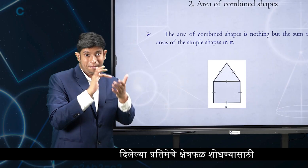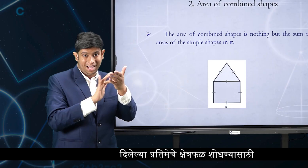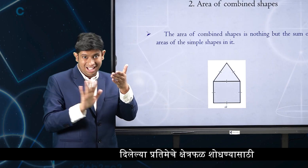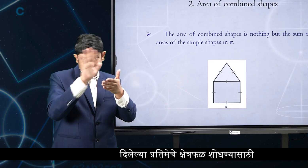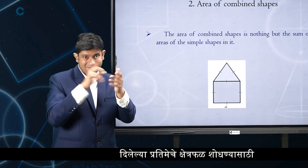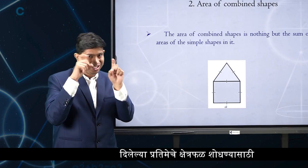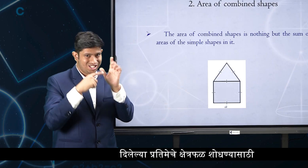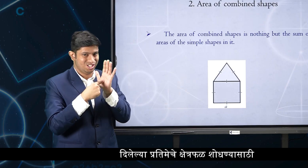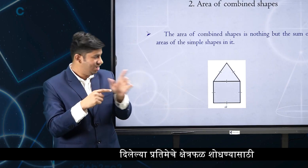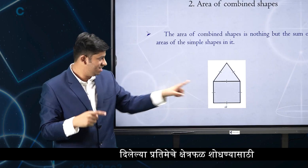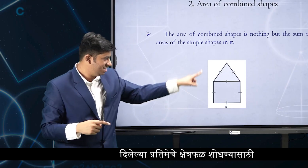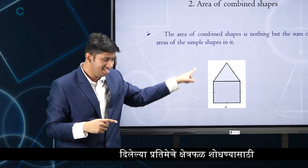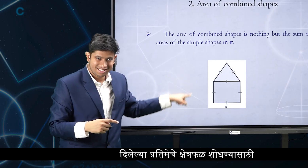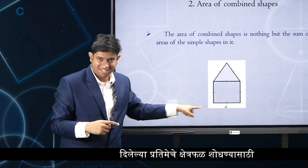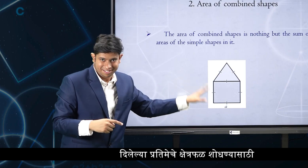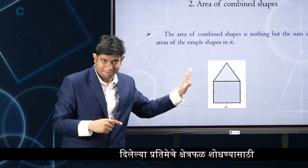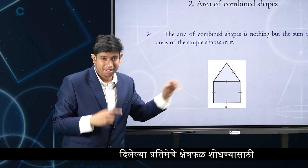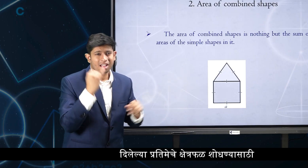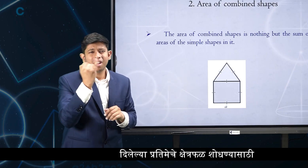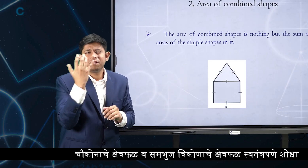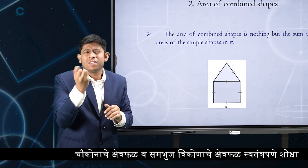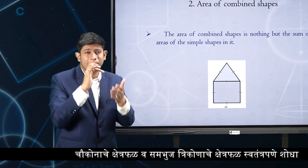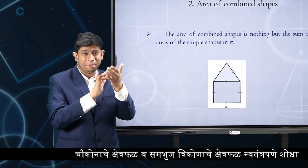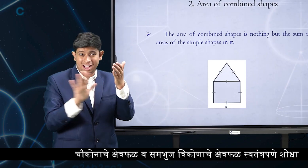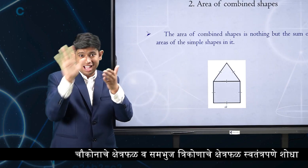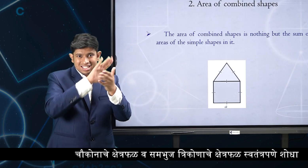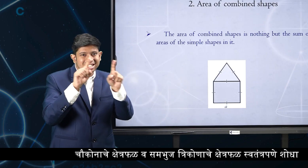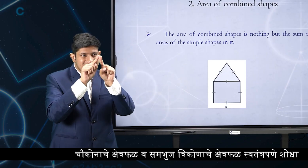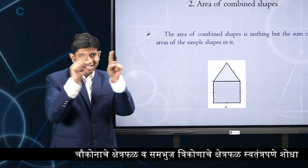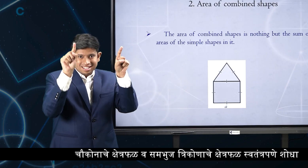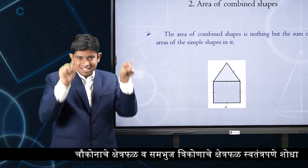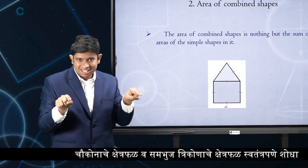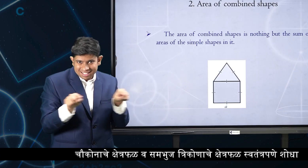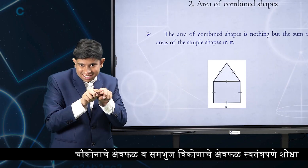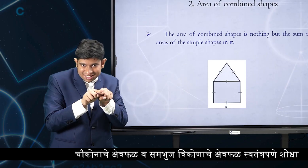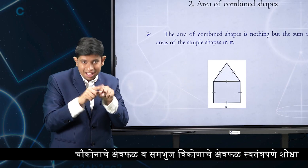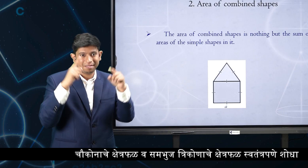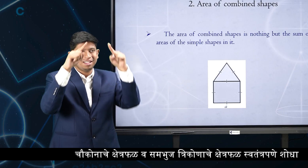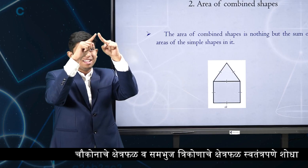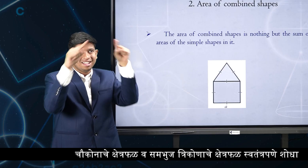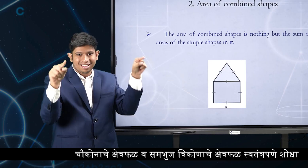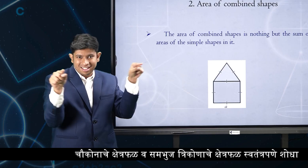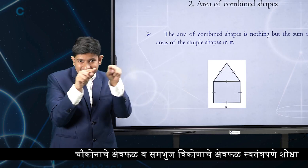दिलेल्या प्रतिमेचे क्षेत्रफळ शोधण्यासाठी चौकोनाचा क्षेत्रफळ व समभुज त्रिकोणाचे